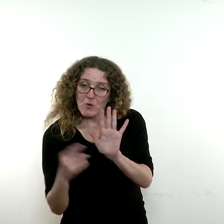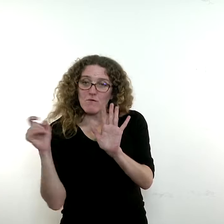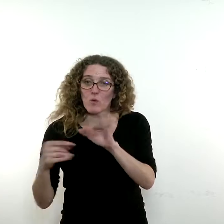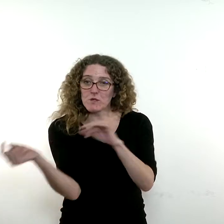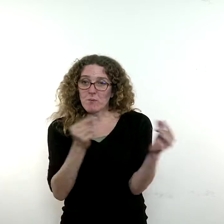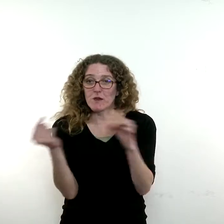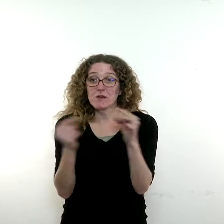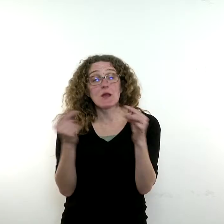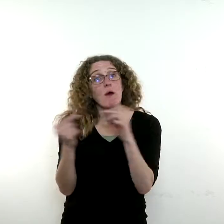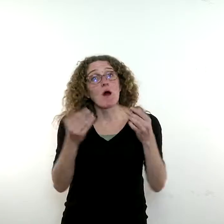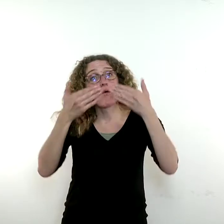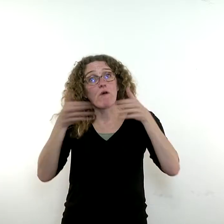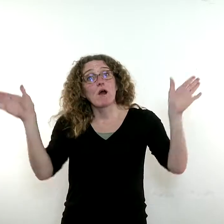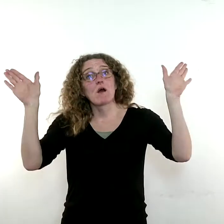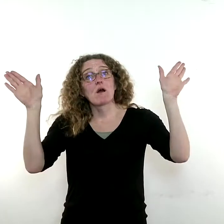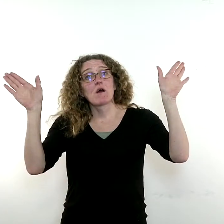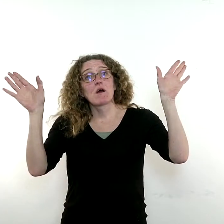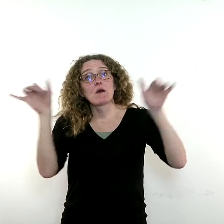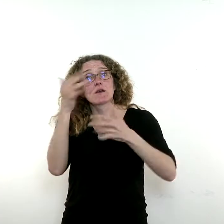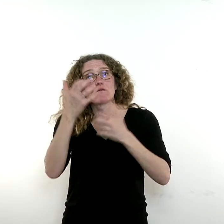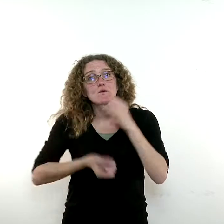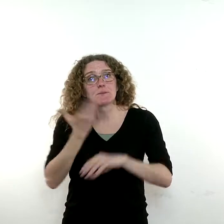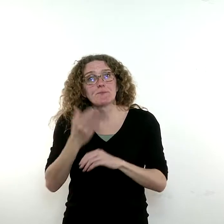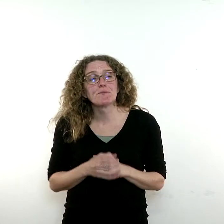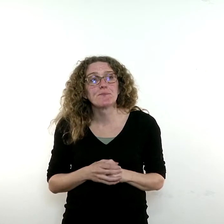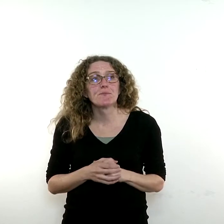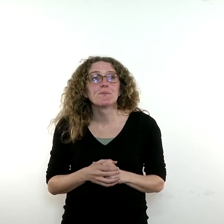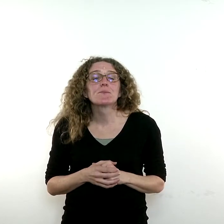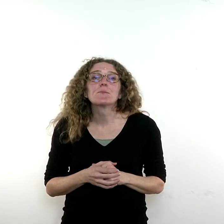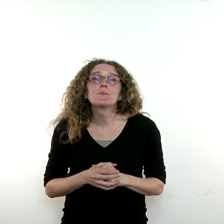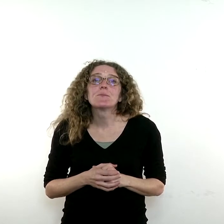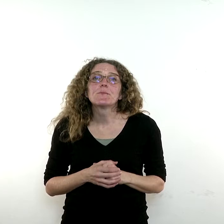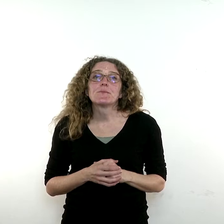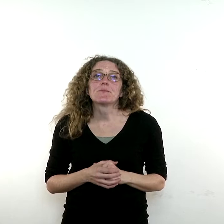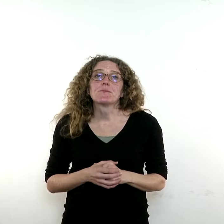séance. Le débat est ouvert. Qui demande la parole?